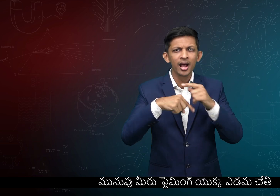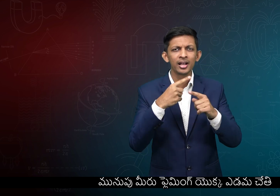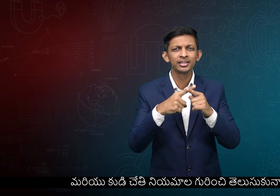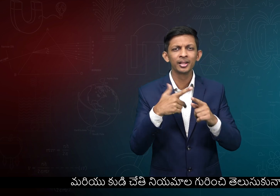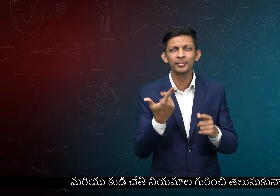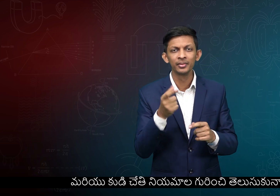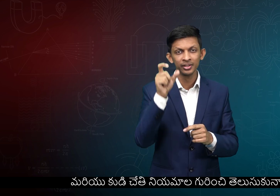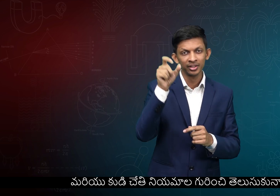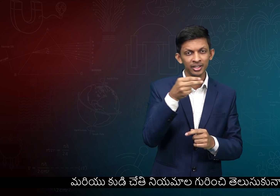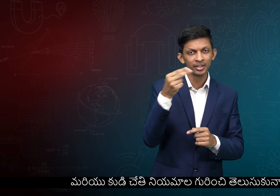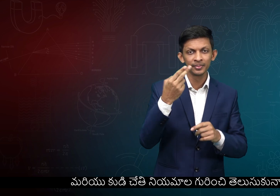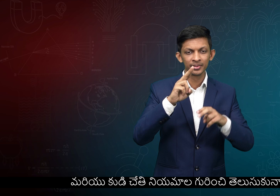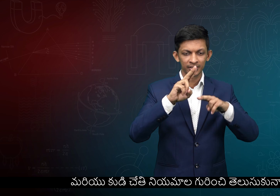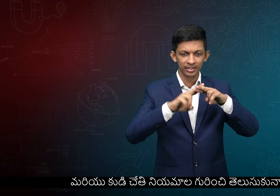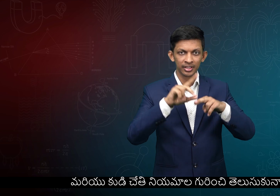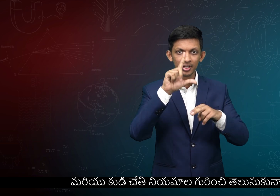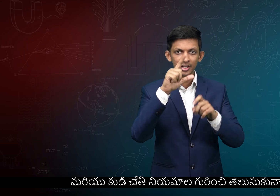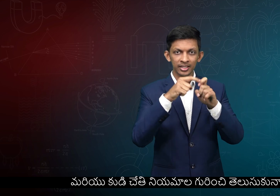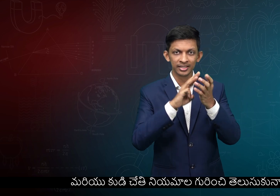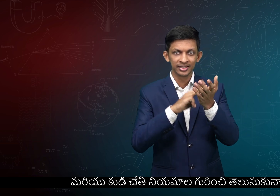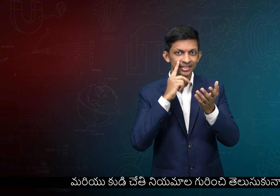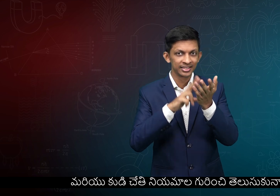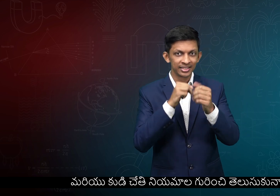మరియు కుడి చేతి నియమాల గురించి తెలుసుకున్నారు.